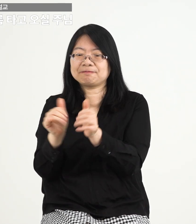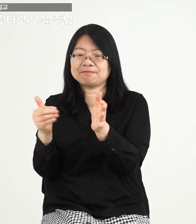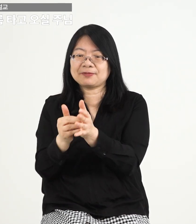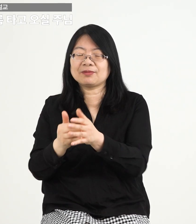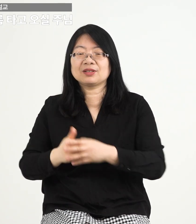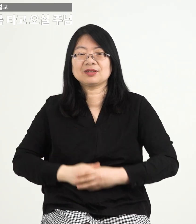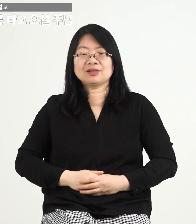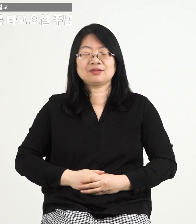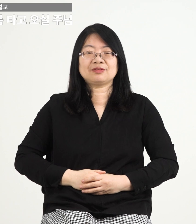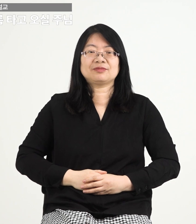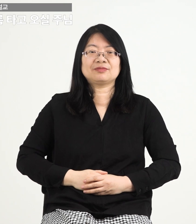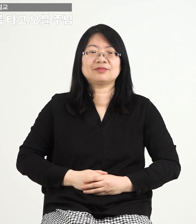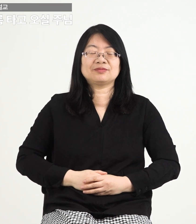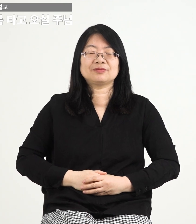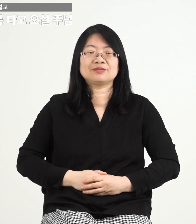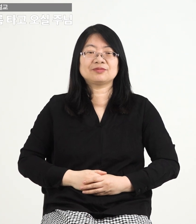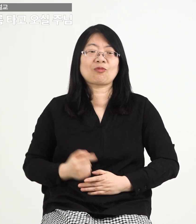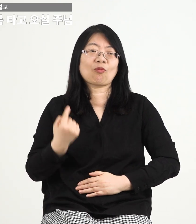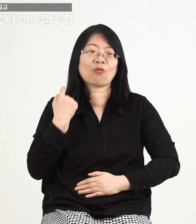제가 어제 아침에